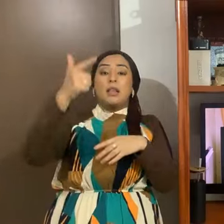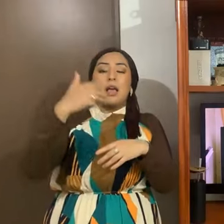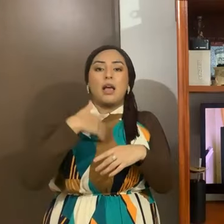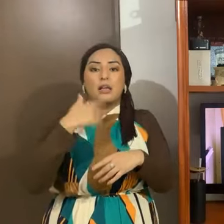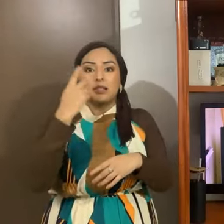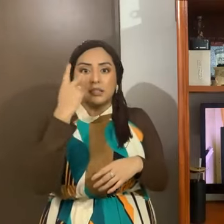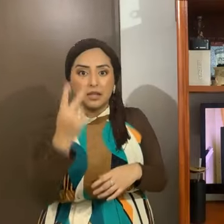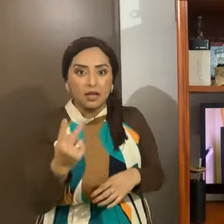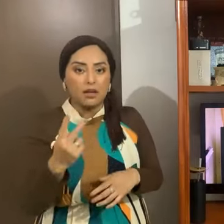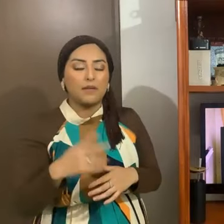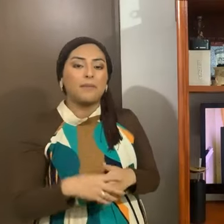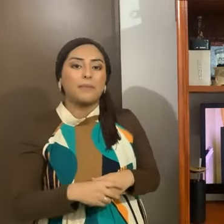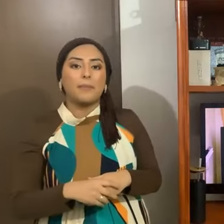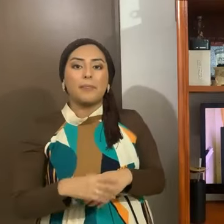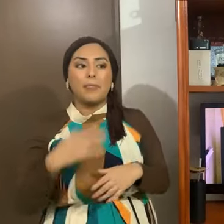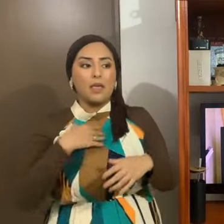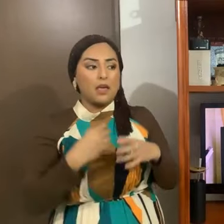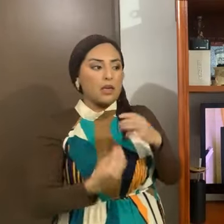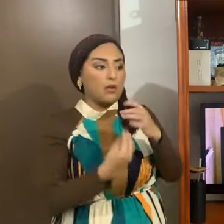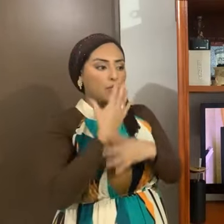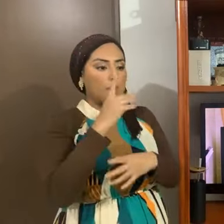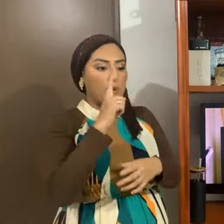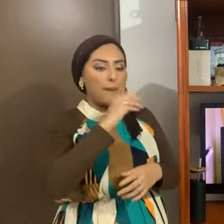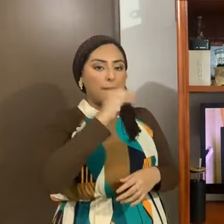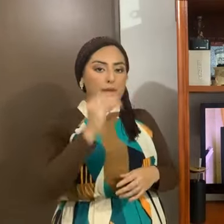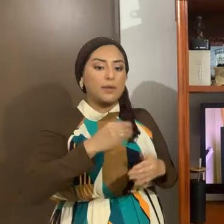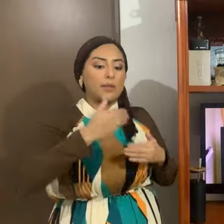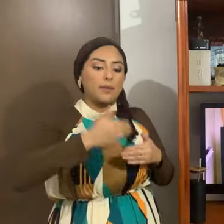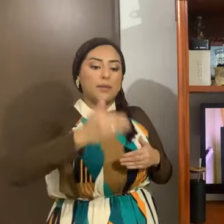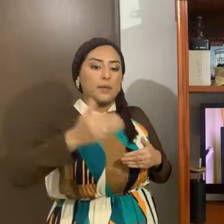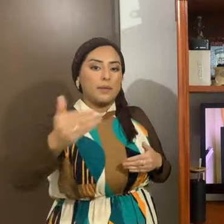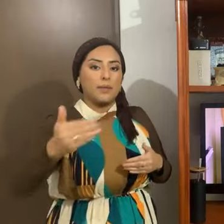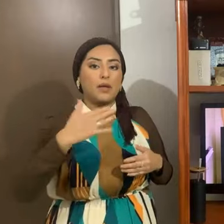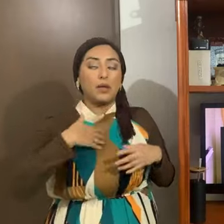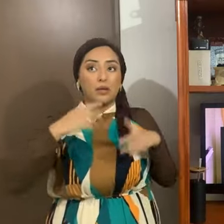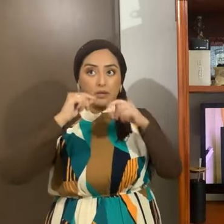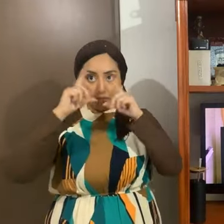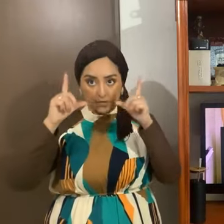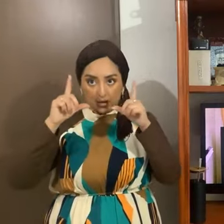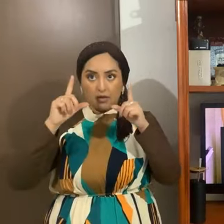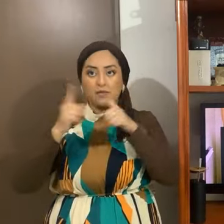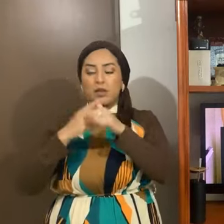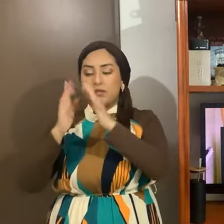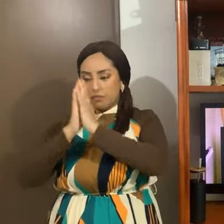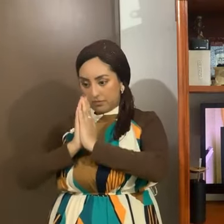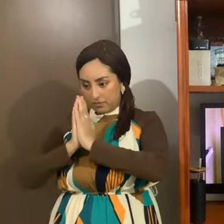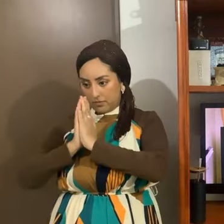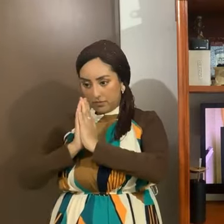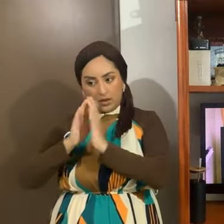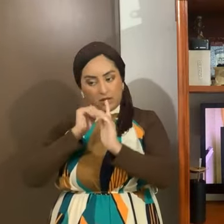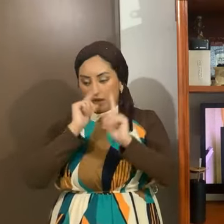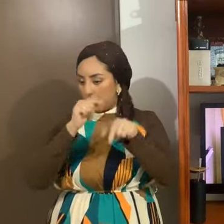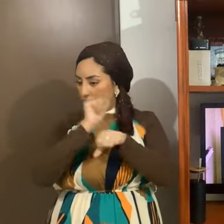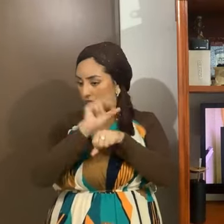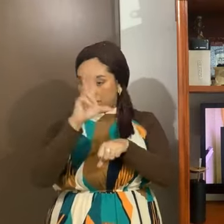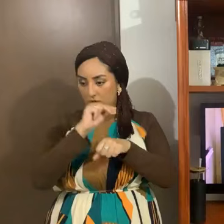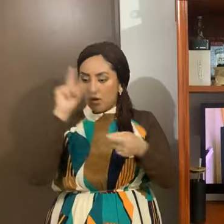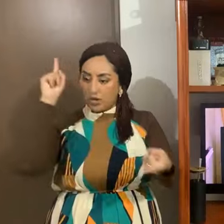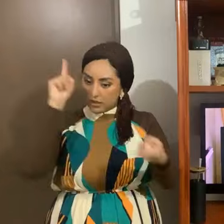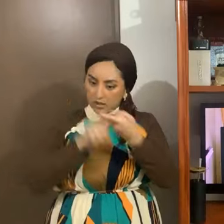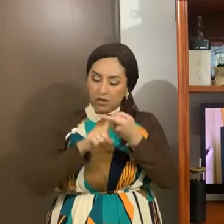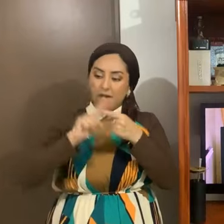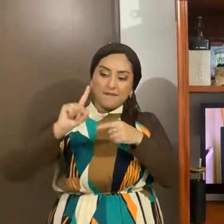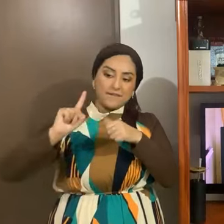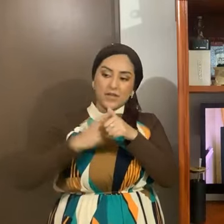de esta manera, creciendo un 1%. A ver, voy a despertarme y voy a hacer tefila. Y no me voy a ir a hacer mis actividades